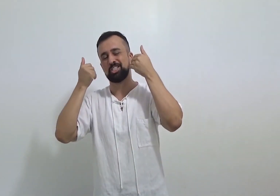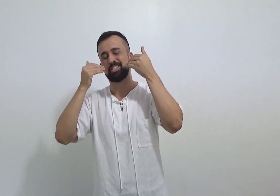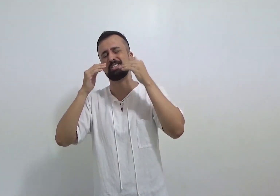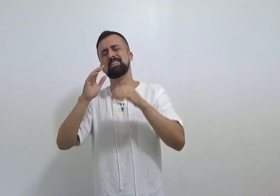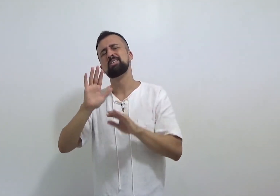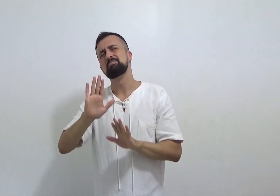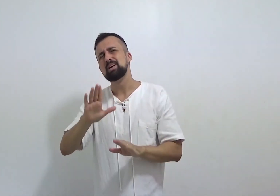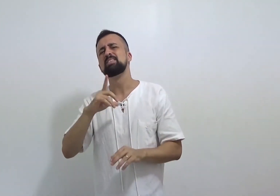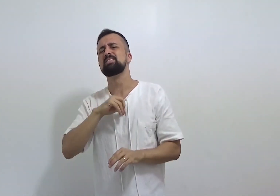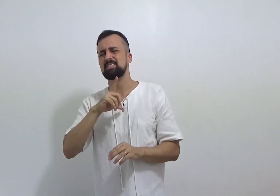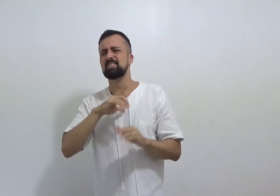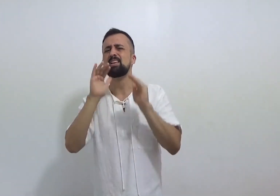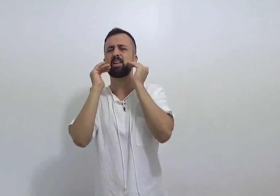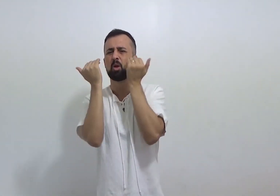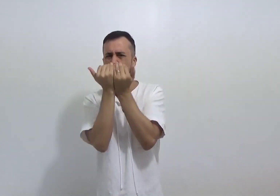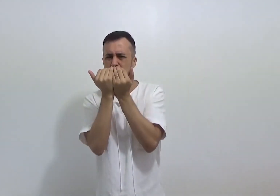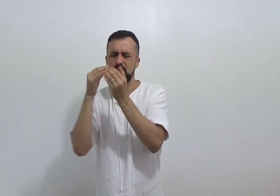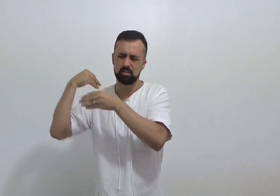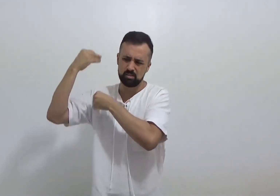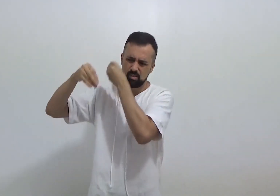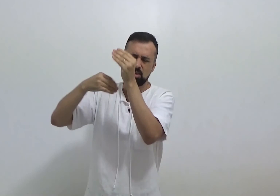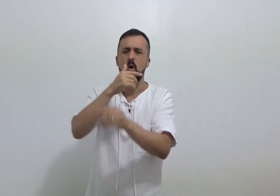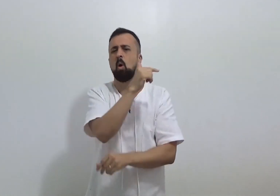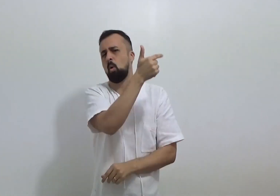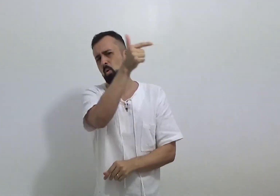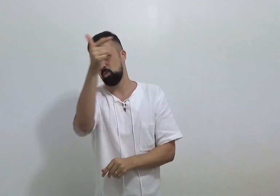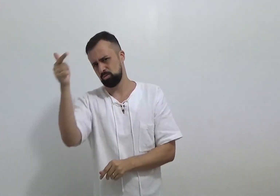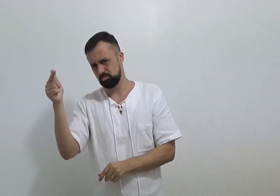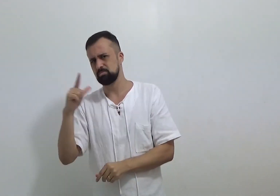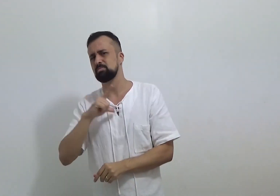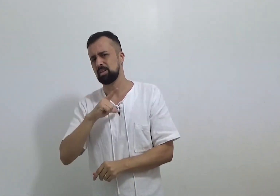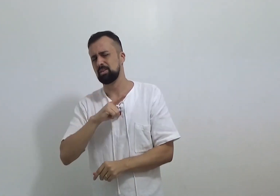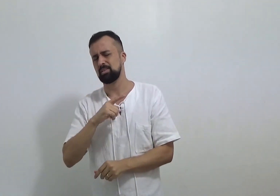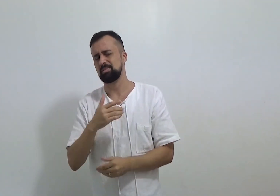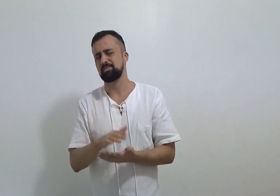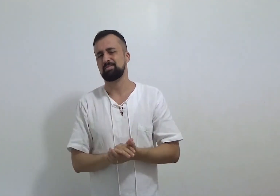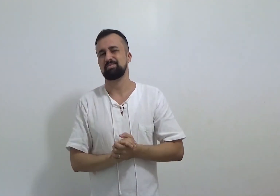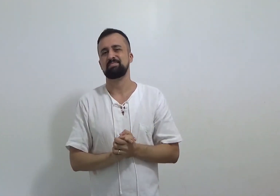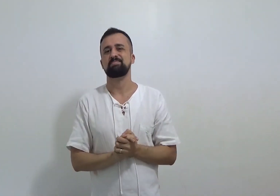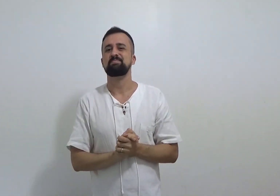nos povos indígenas. Mas existem outras.